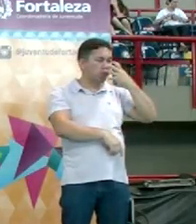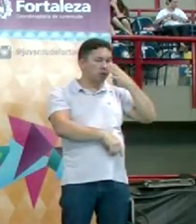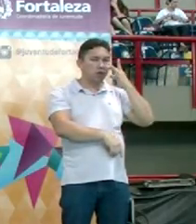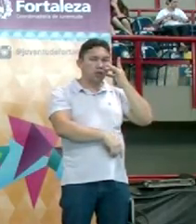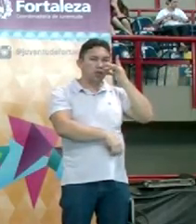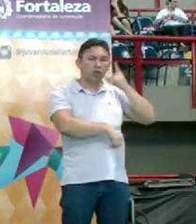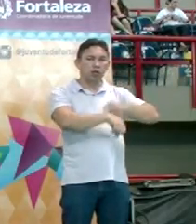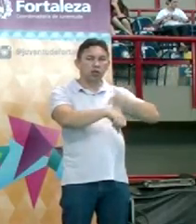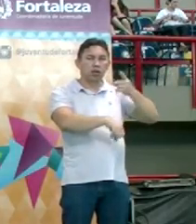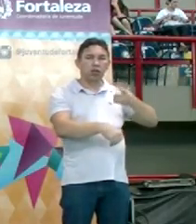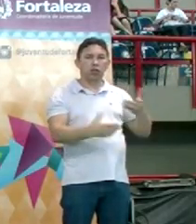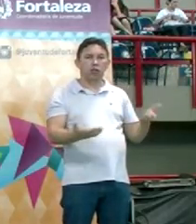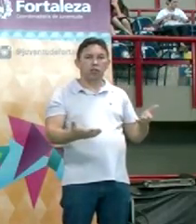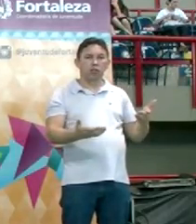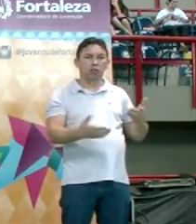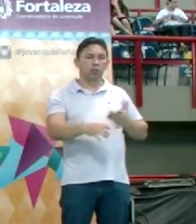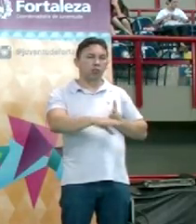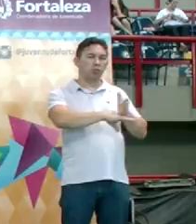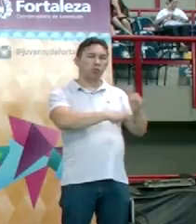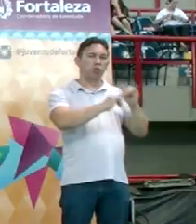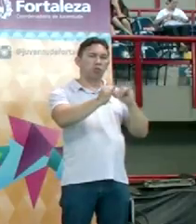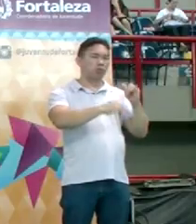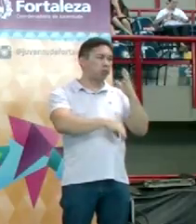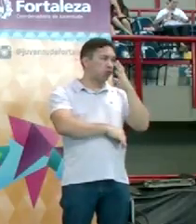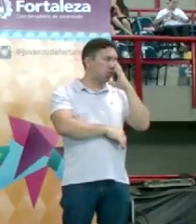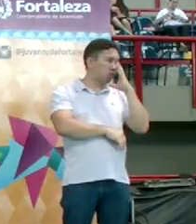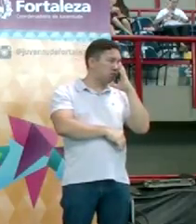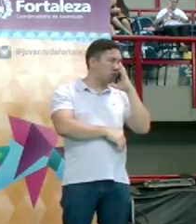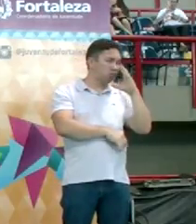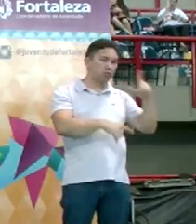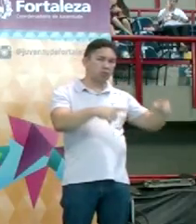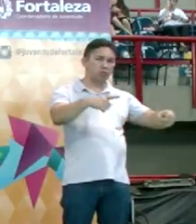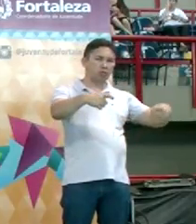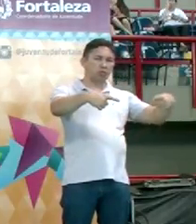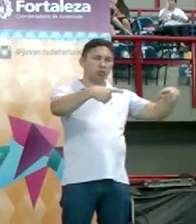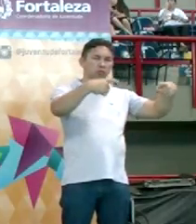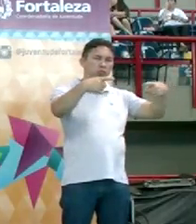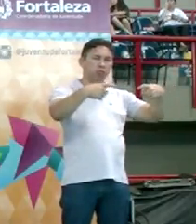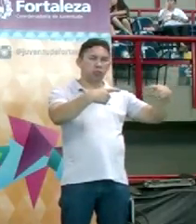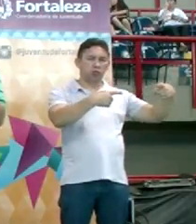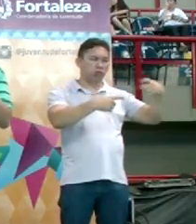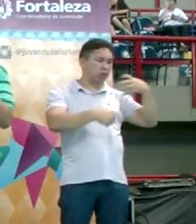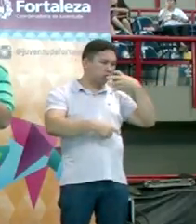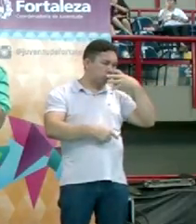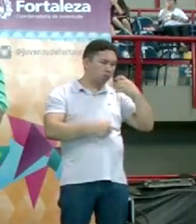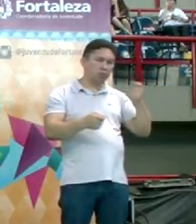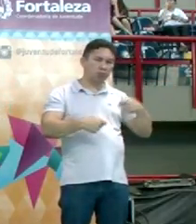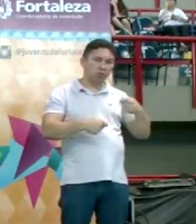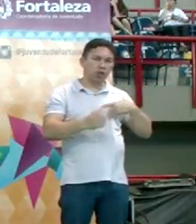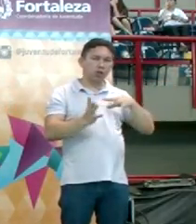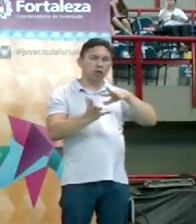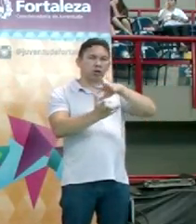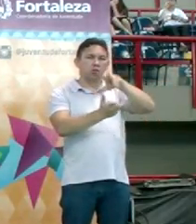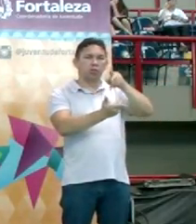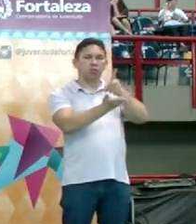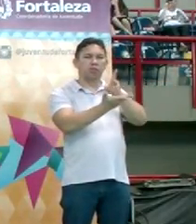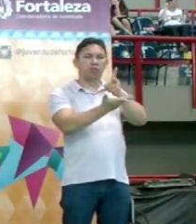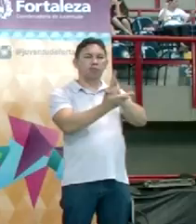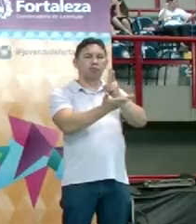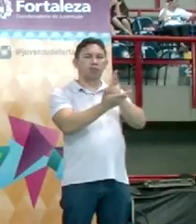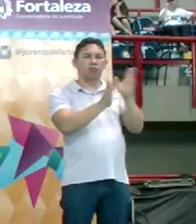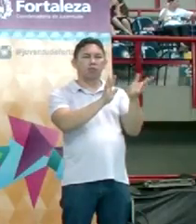ao vivo, coloca lá na internet e tal, e aí você consegue acompanhar. Ou seja, o mundo está cada